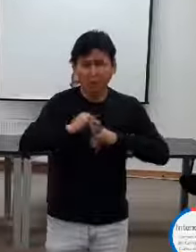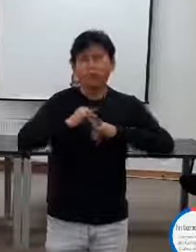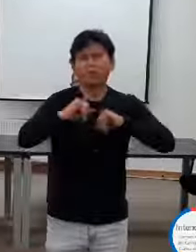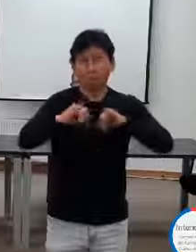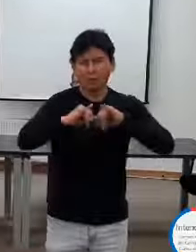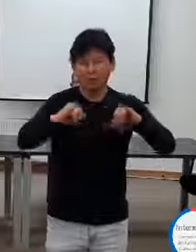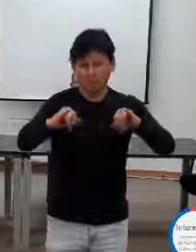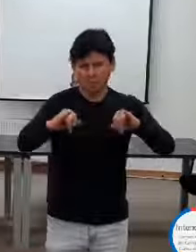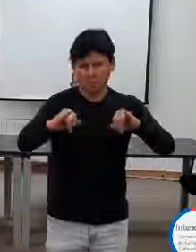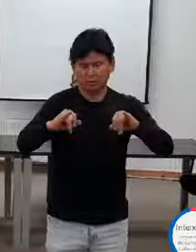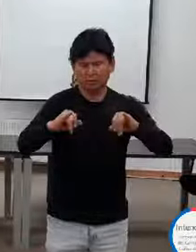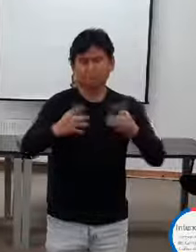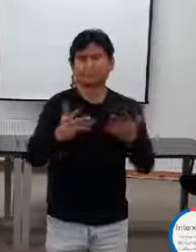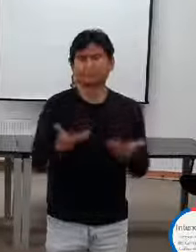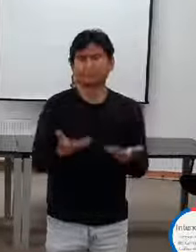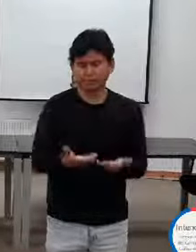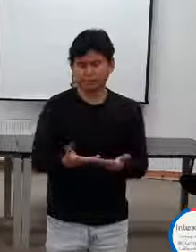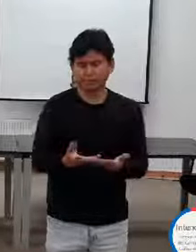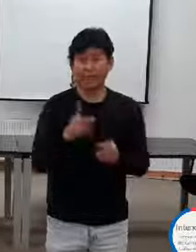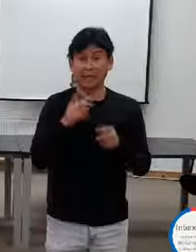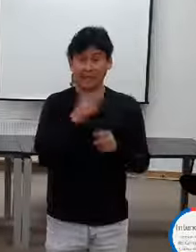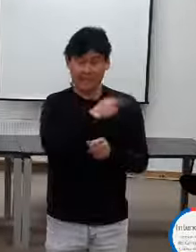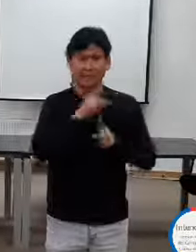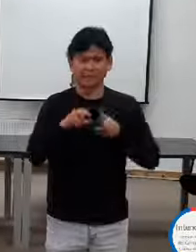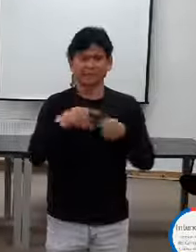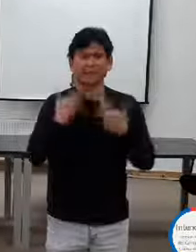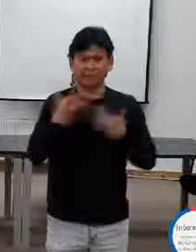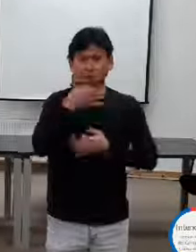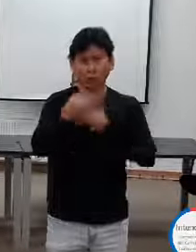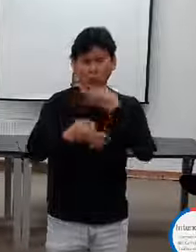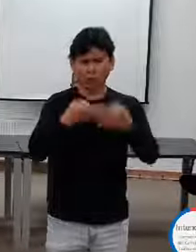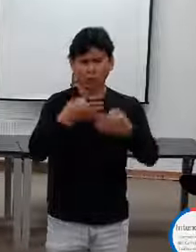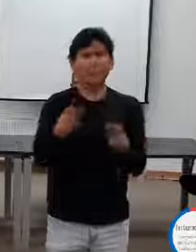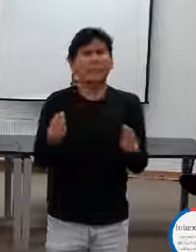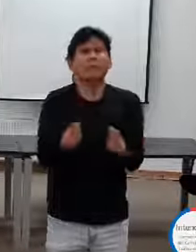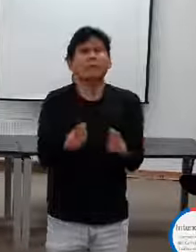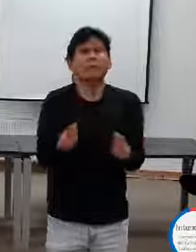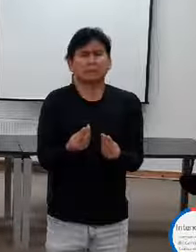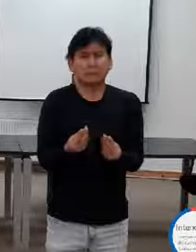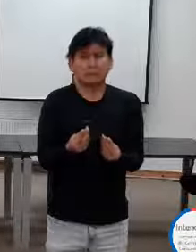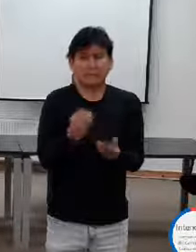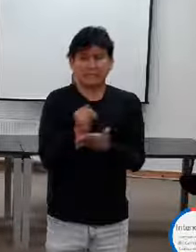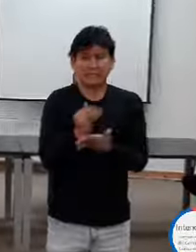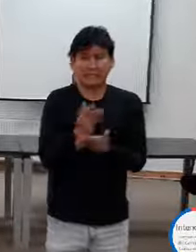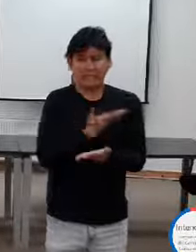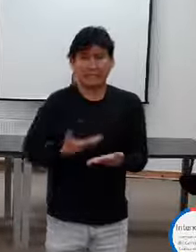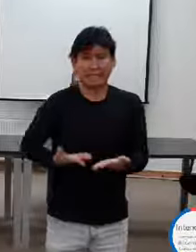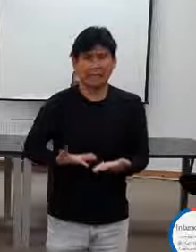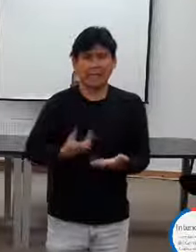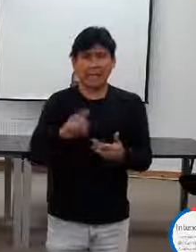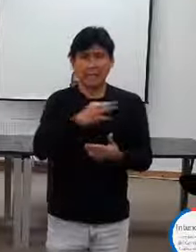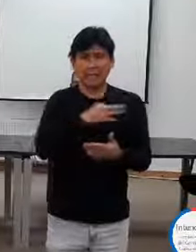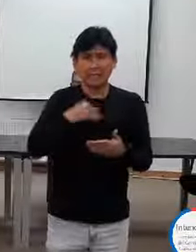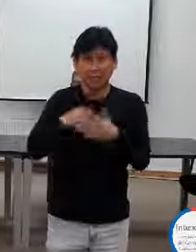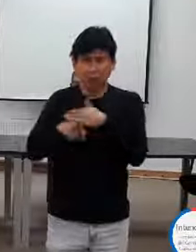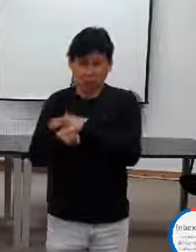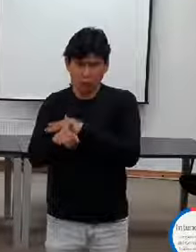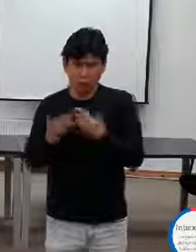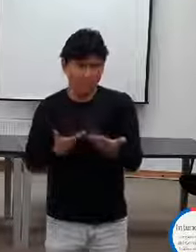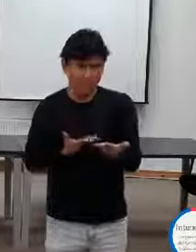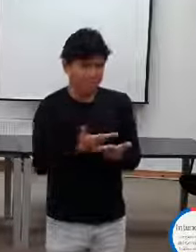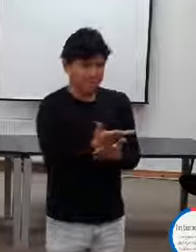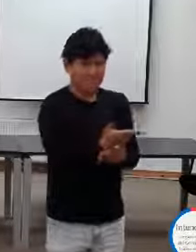bastantes días seguidos también el jefe de la Defensa Nacional. ¿Qué va a pasar? ¿La Intendencia, el Ministerio del Interior va a presentar